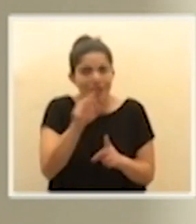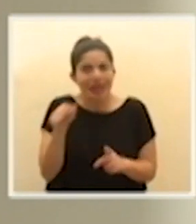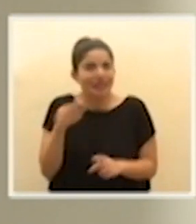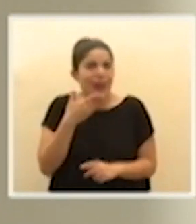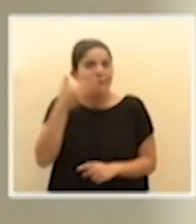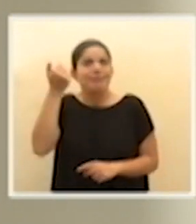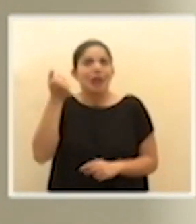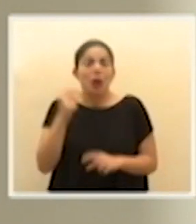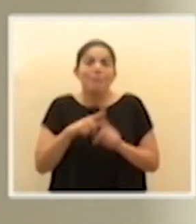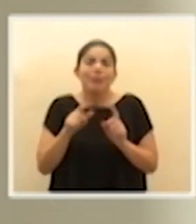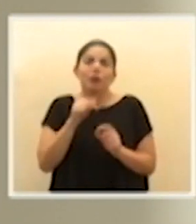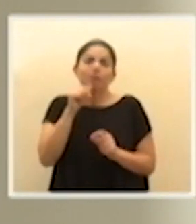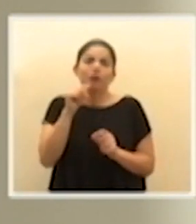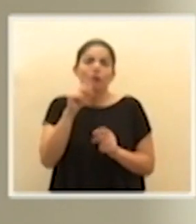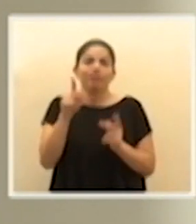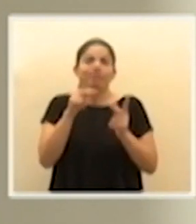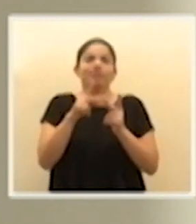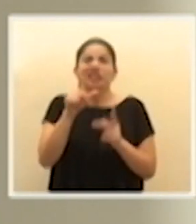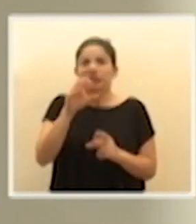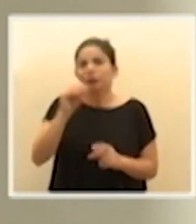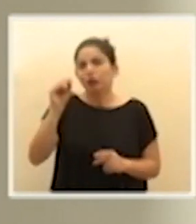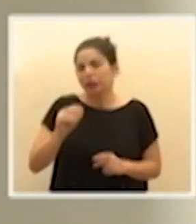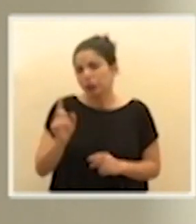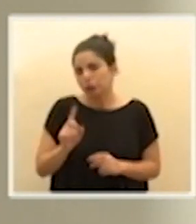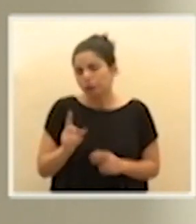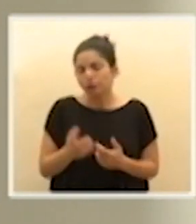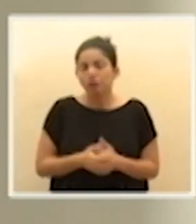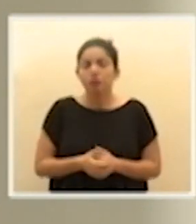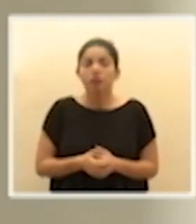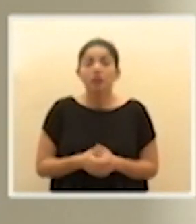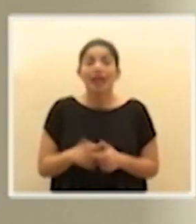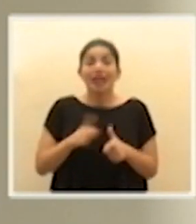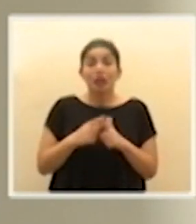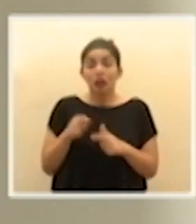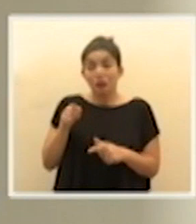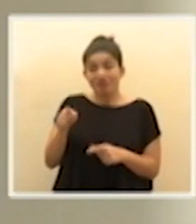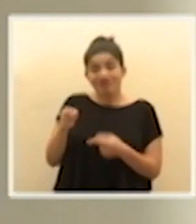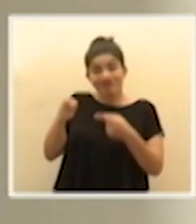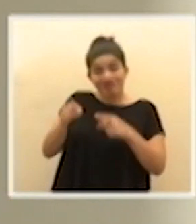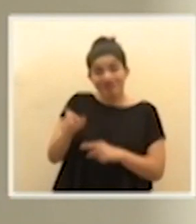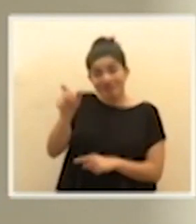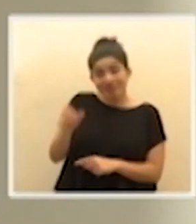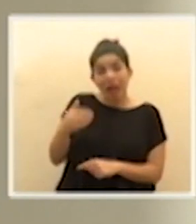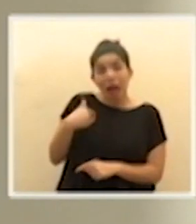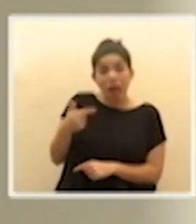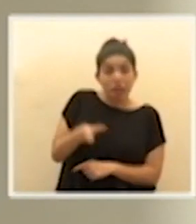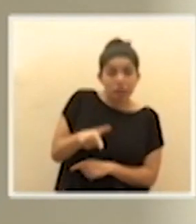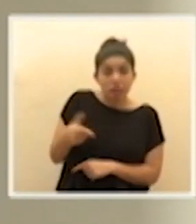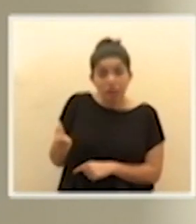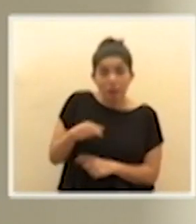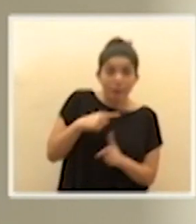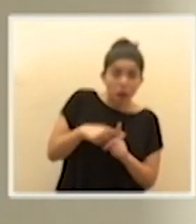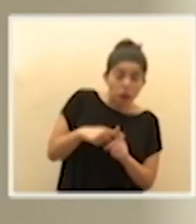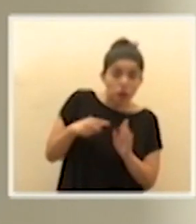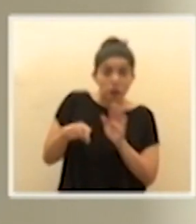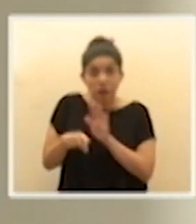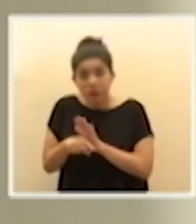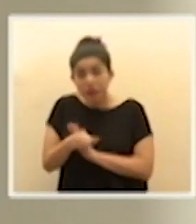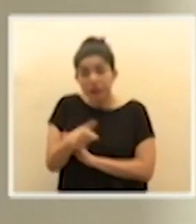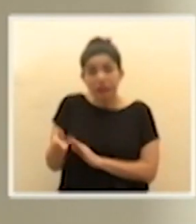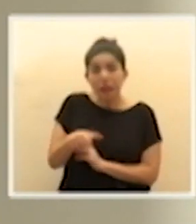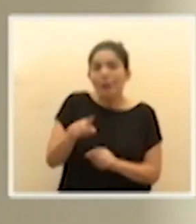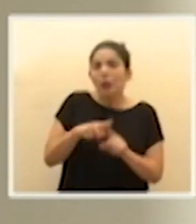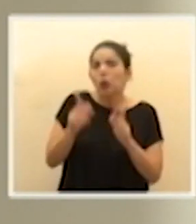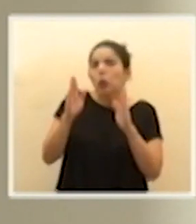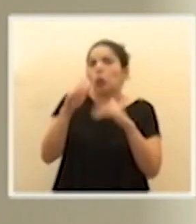virus. Pero bueno, en estos casos donde hay una alternancia, no hay